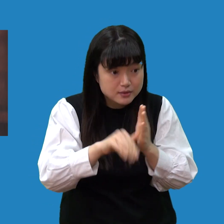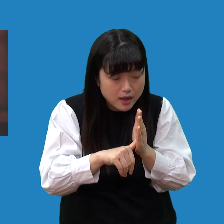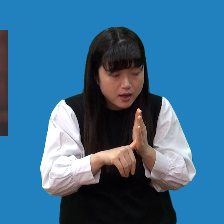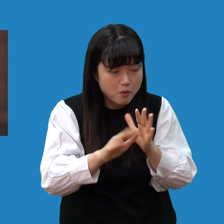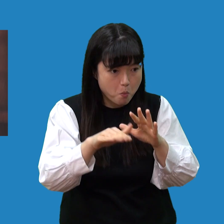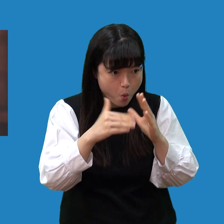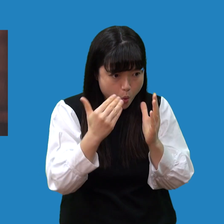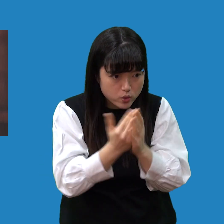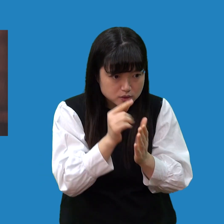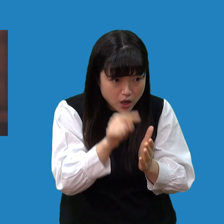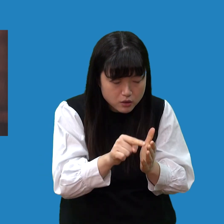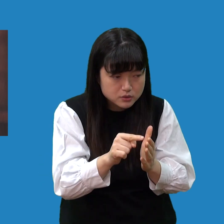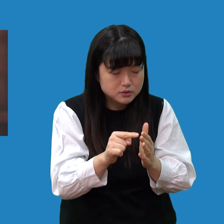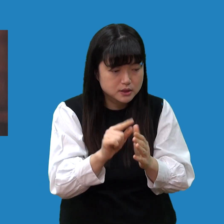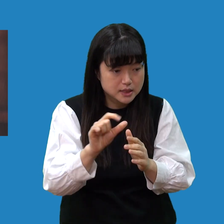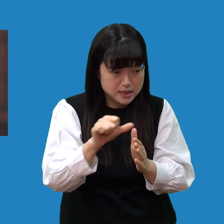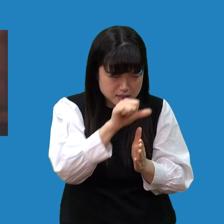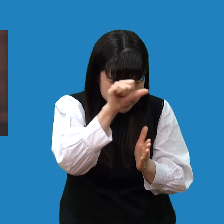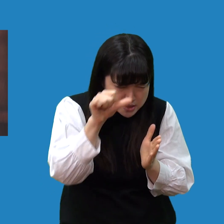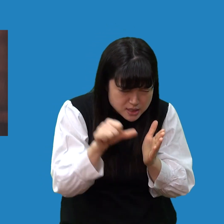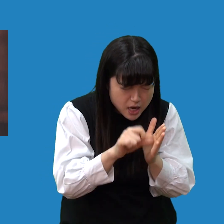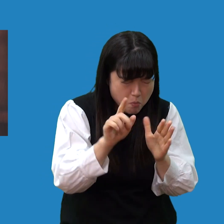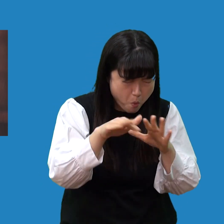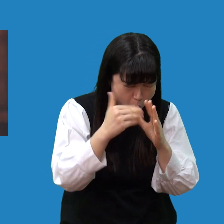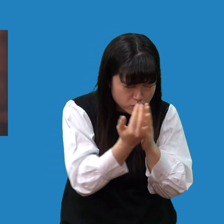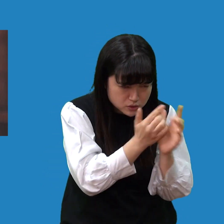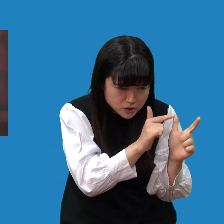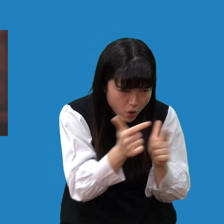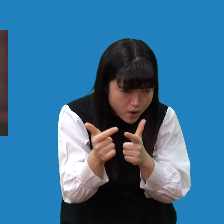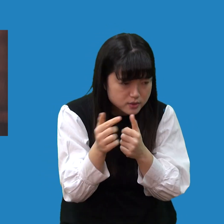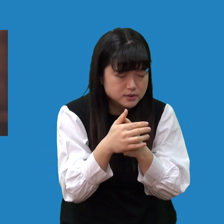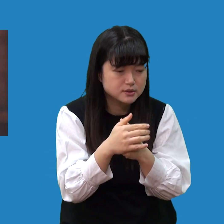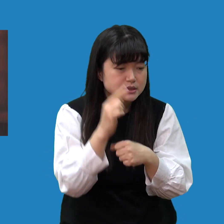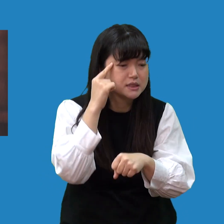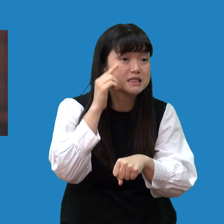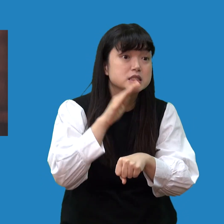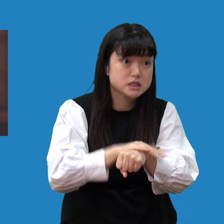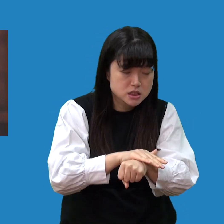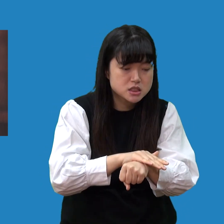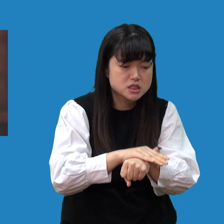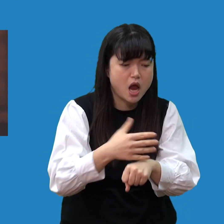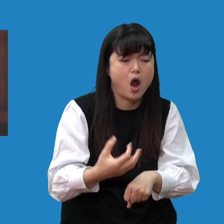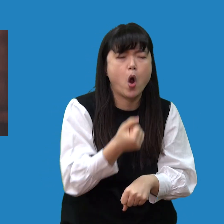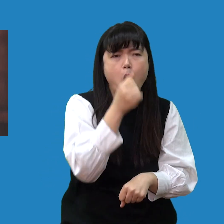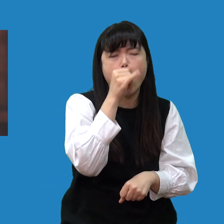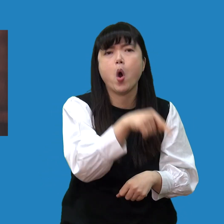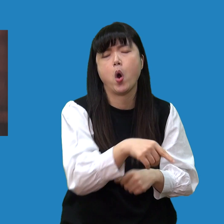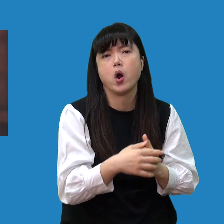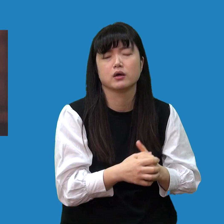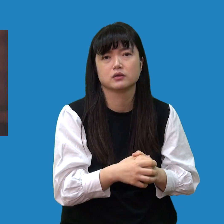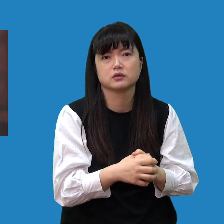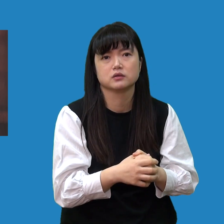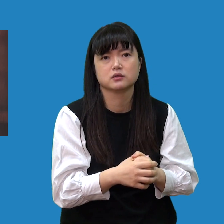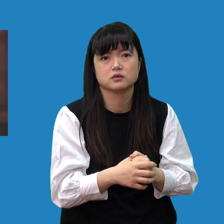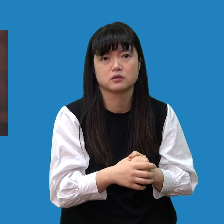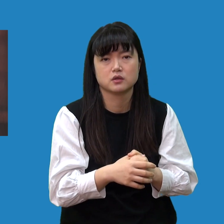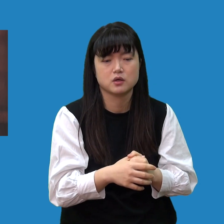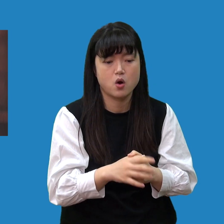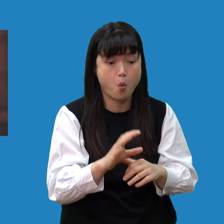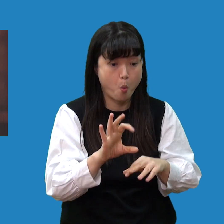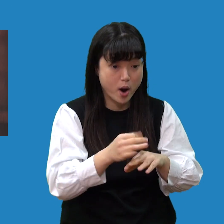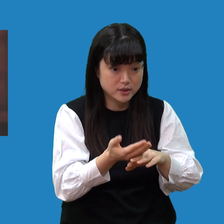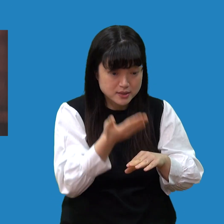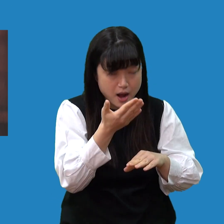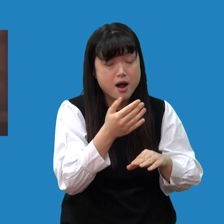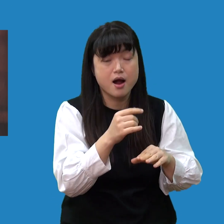모든 분야, 인생의 모든 영역에 걸쳐 있었던 지혜를 그는 갖고 있었습니다. 오늘 열왕기상